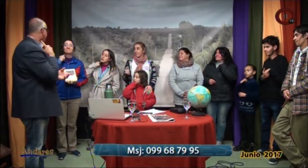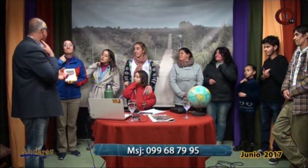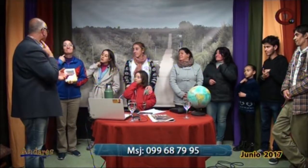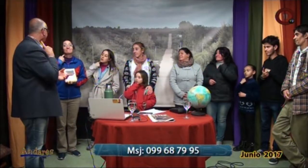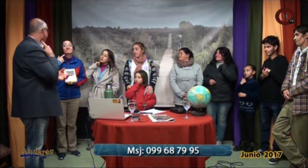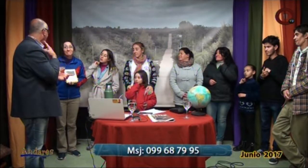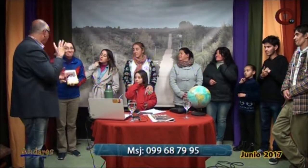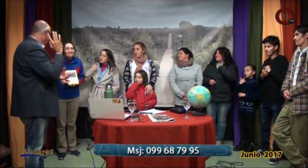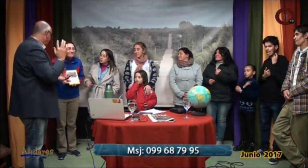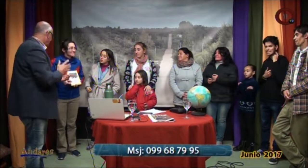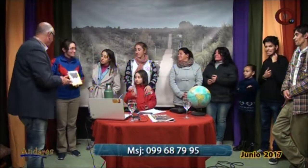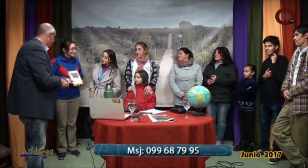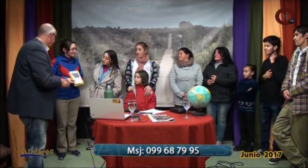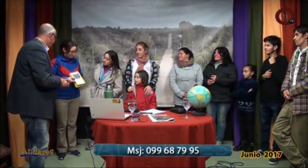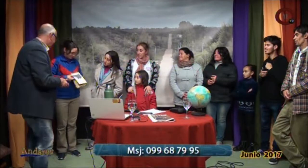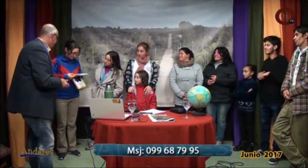Gris Bueno, está